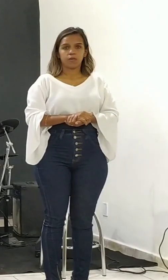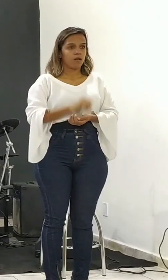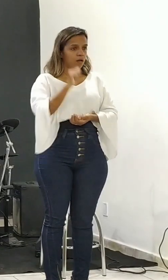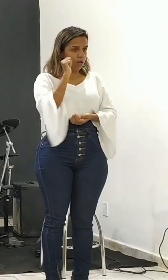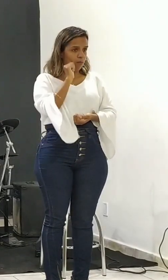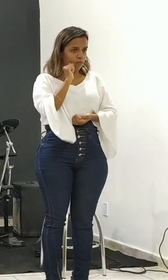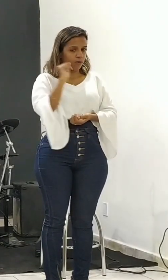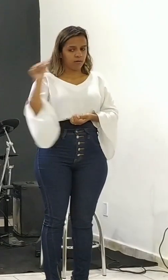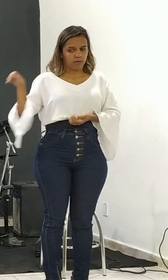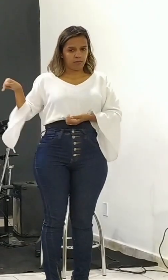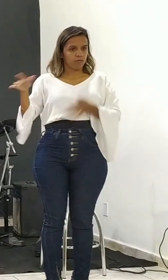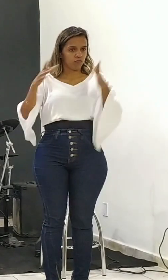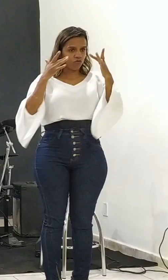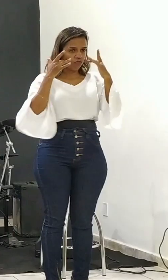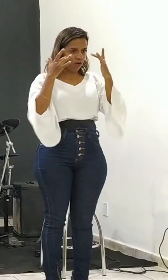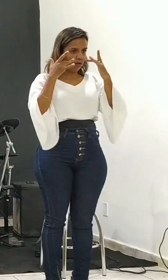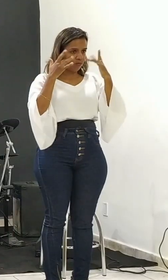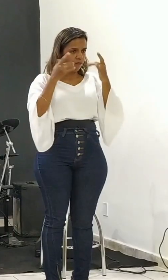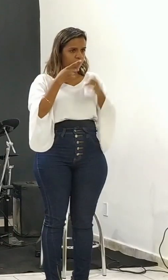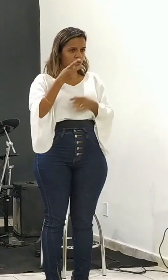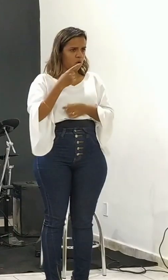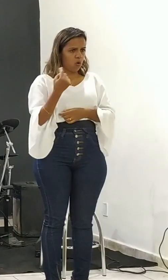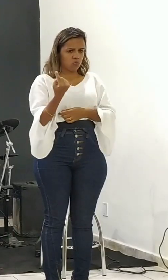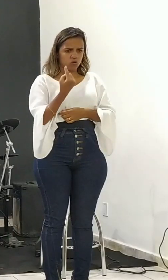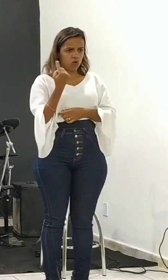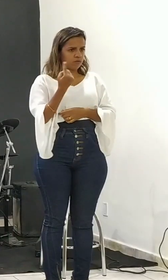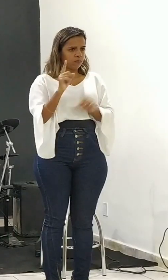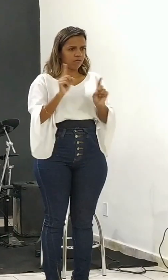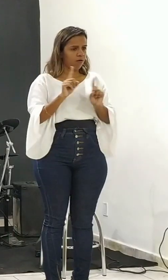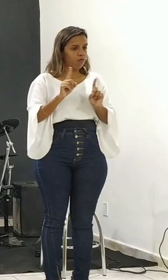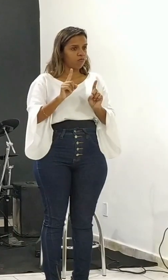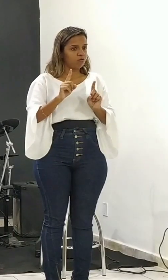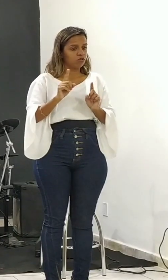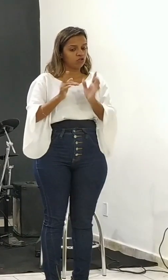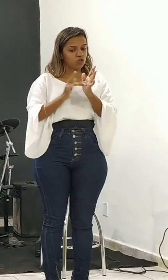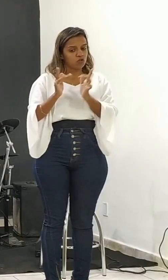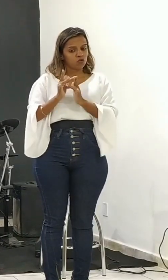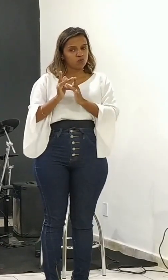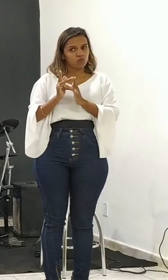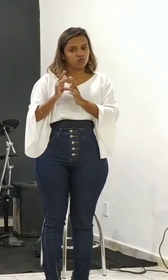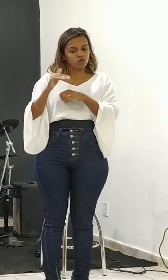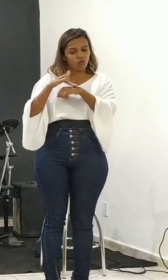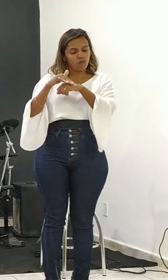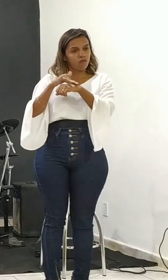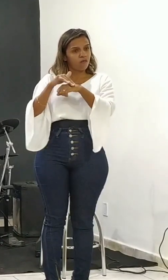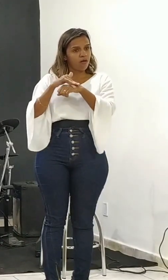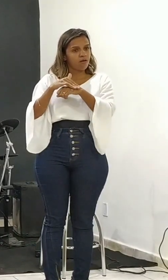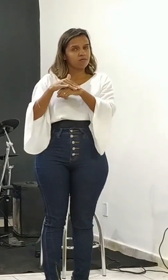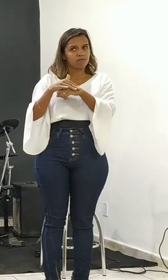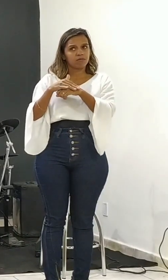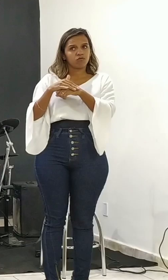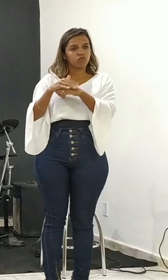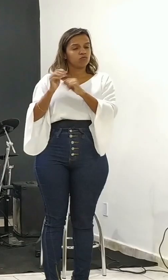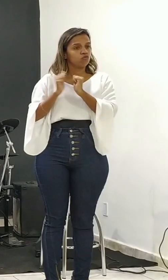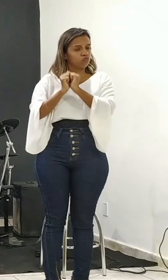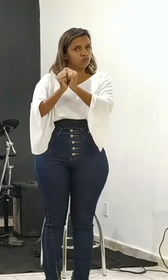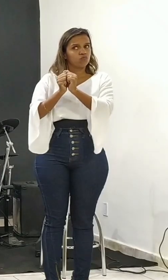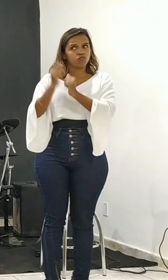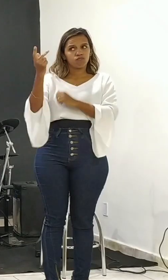sozinha, né? Da consulta. Jesus fala comigo. Tem um Espírito Santo dentro de você que